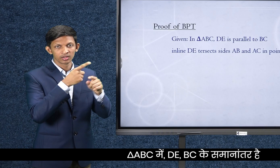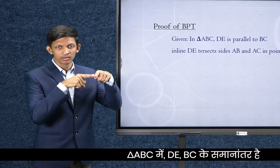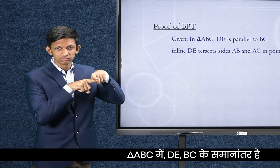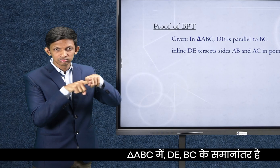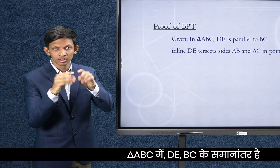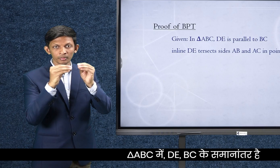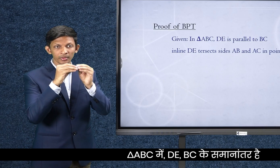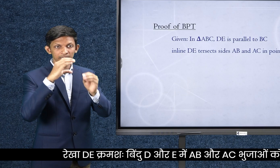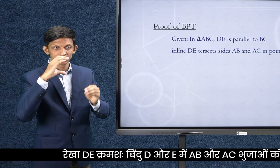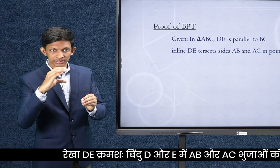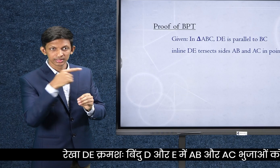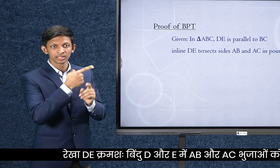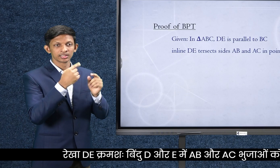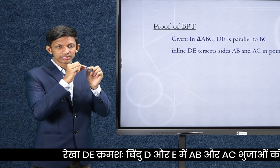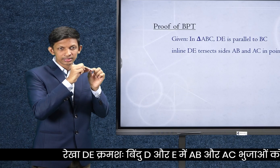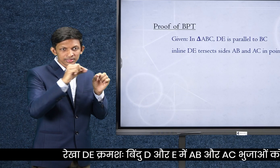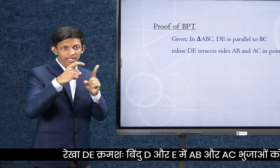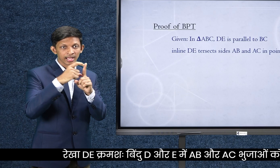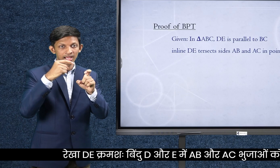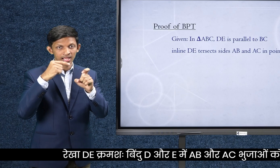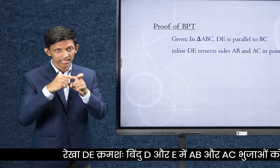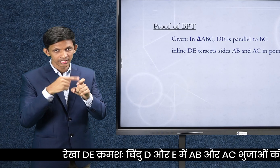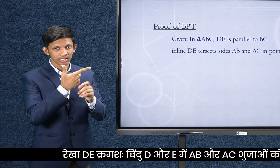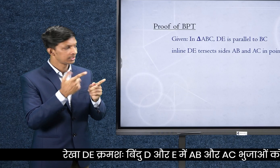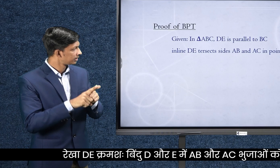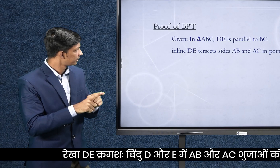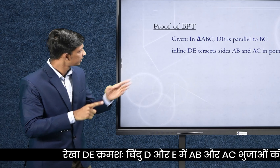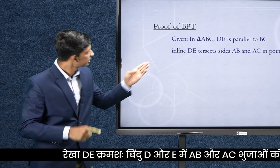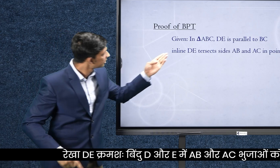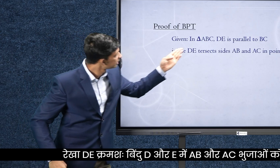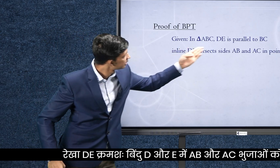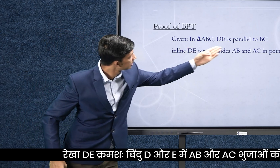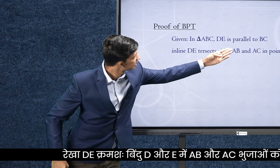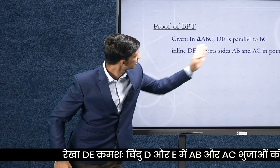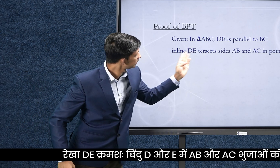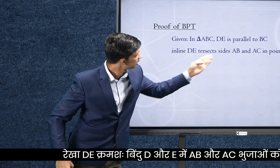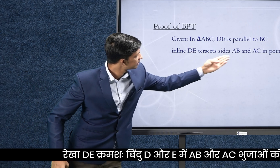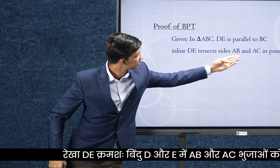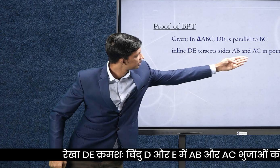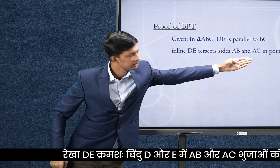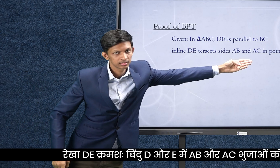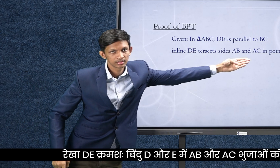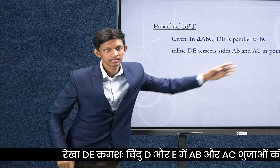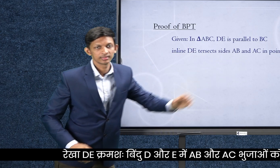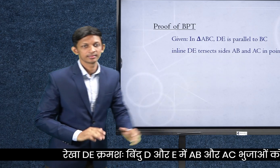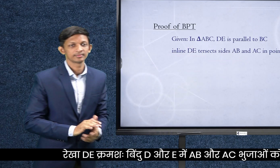है। रेखा DE क्रमशः बिंदु D और E में AB और AC भुजाओं को काटती